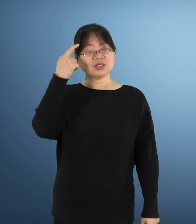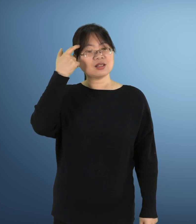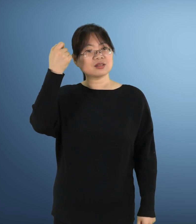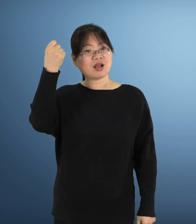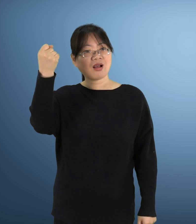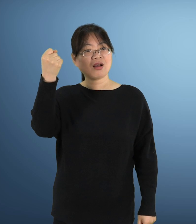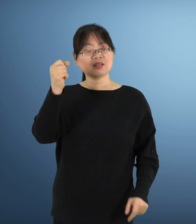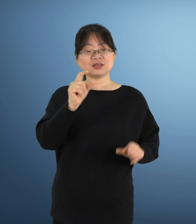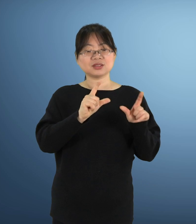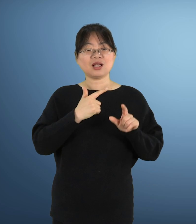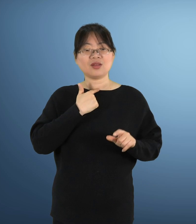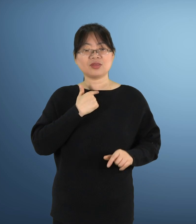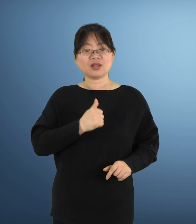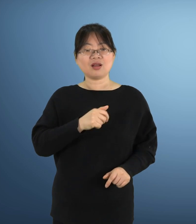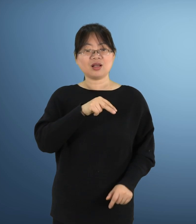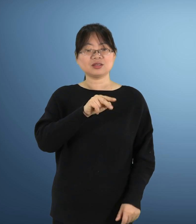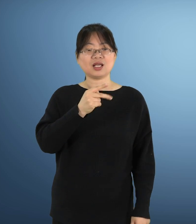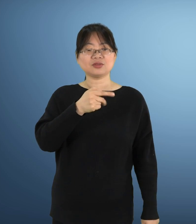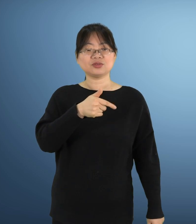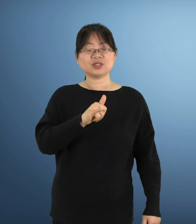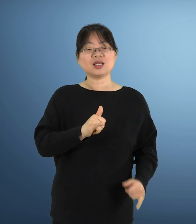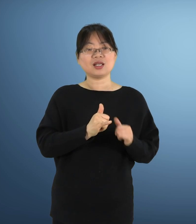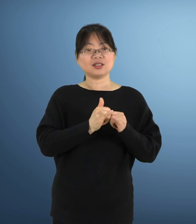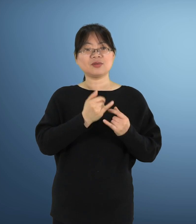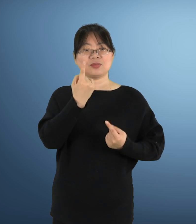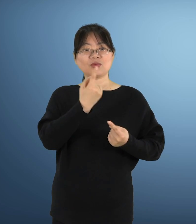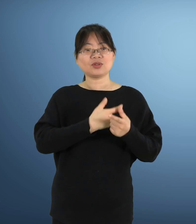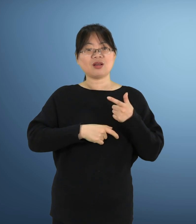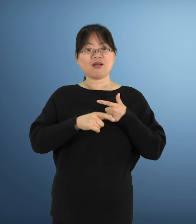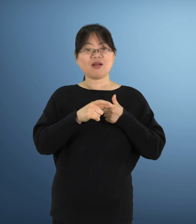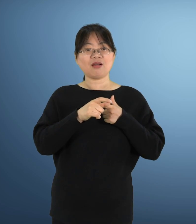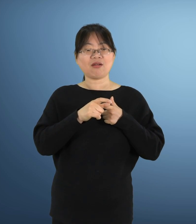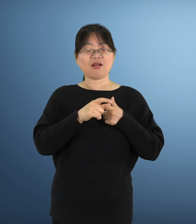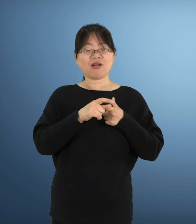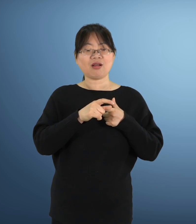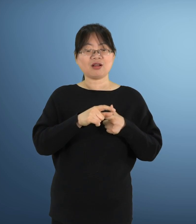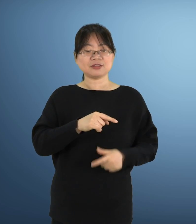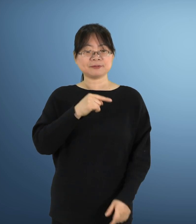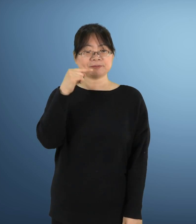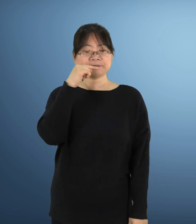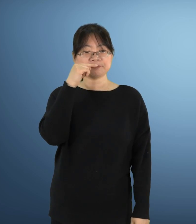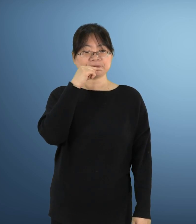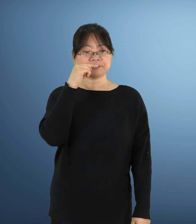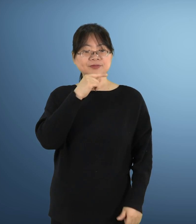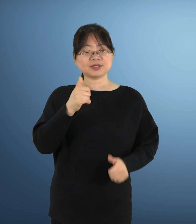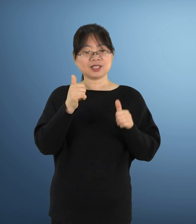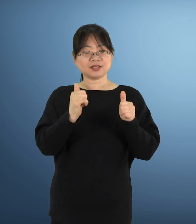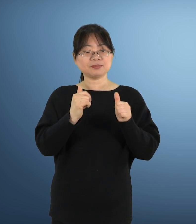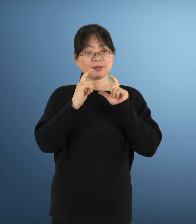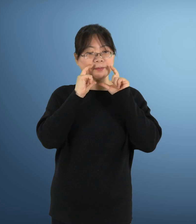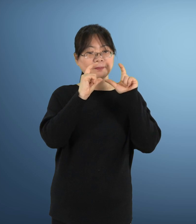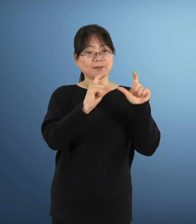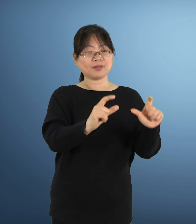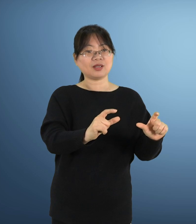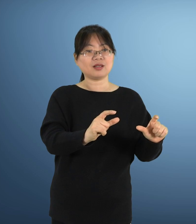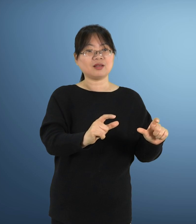생각하고 살아온 사두개인보다 더 엄중한 심판을 받으리라